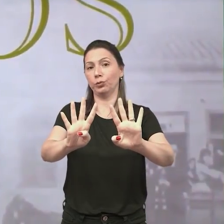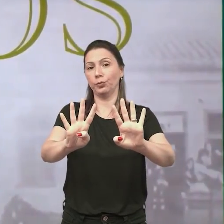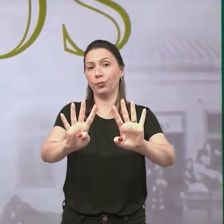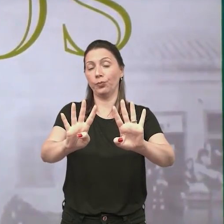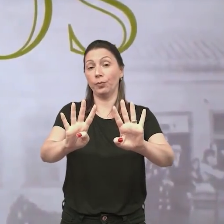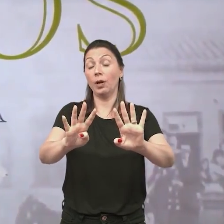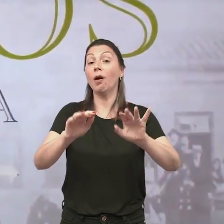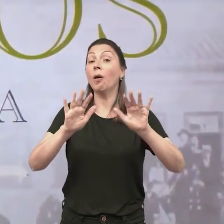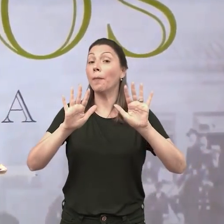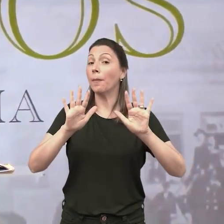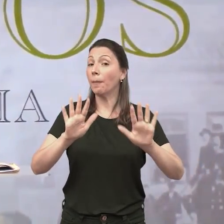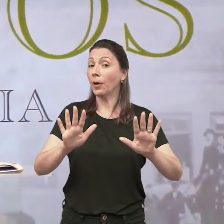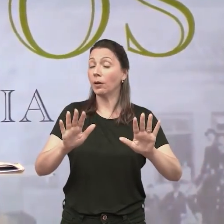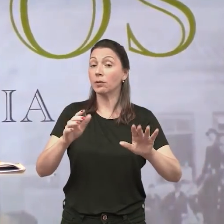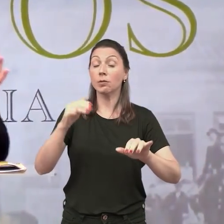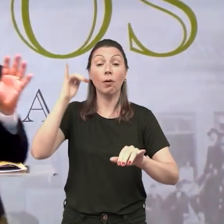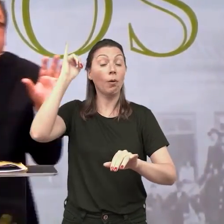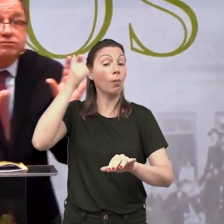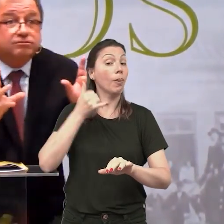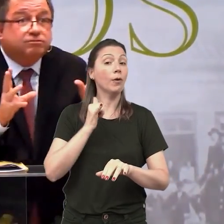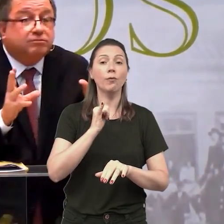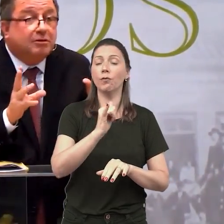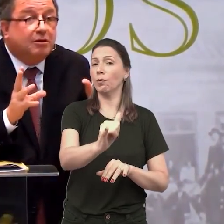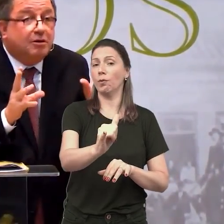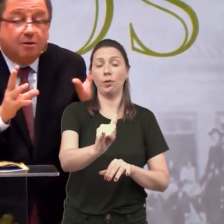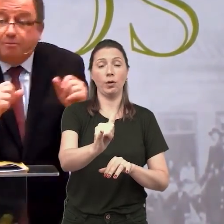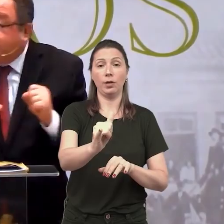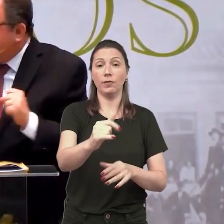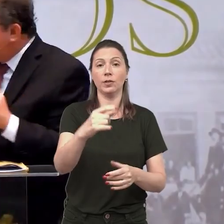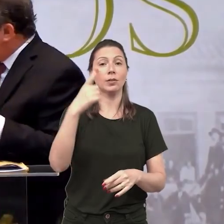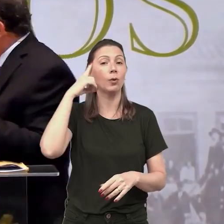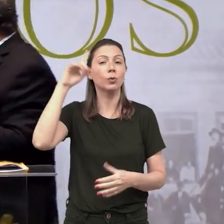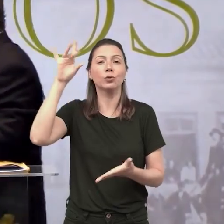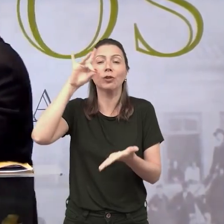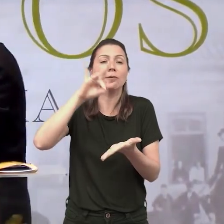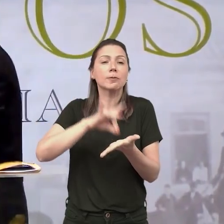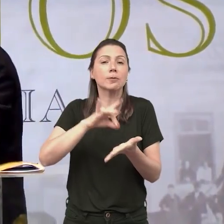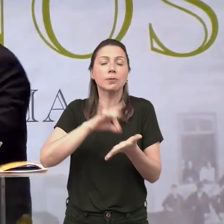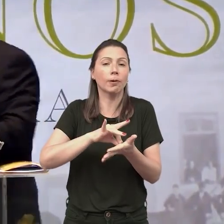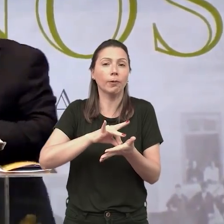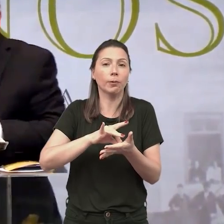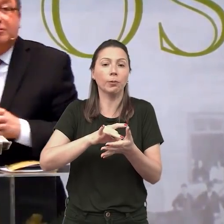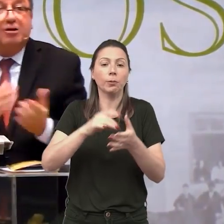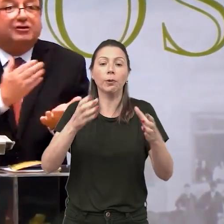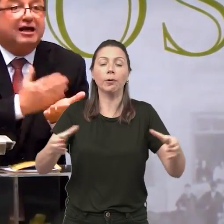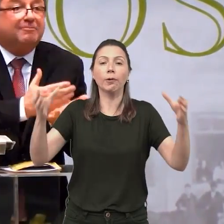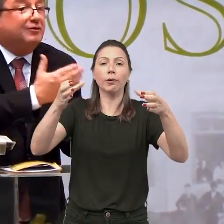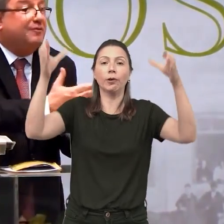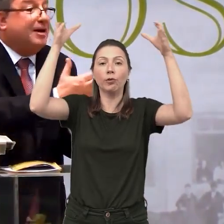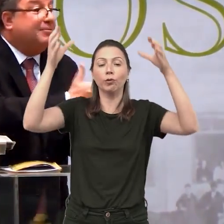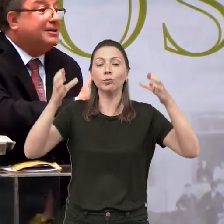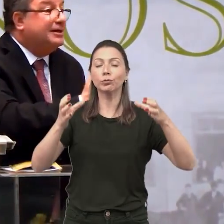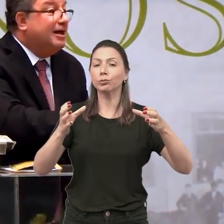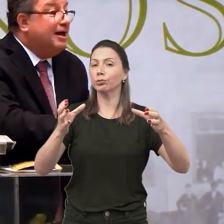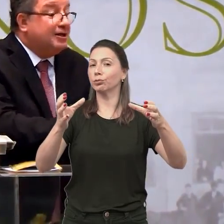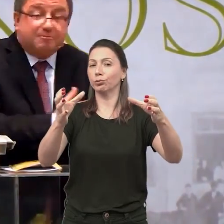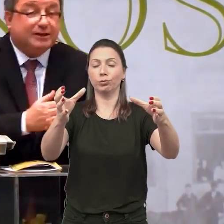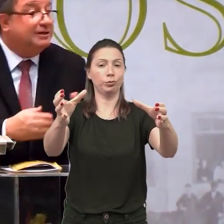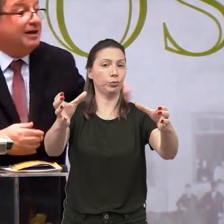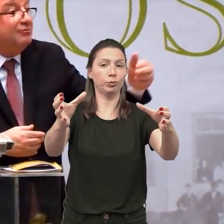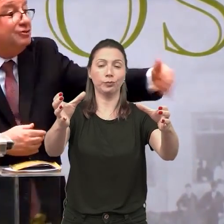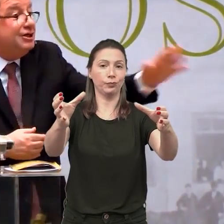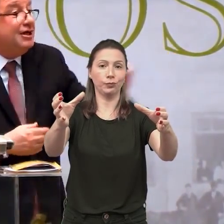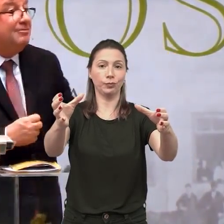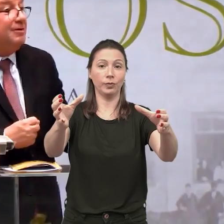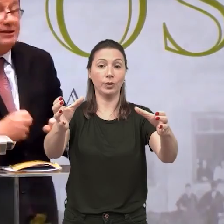Agora o negócio é o seguinte, Moisés, fica ligado, porque eu não vou dizer qual é o tempo que eu vou permanecer. Então